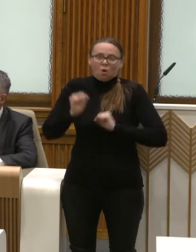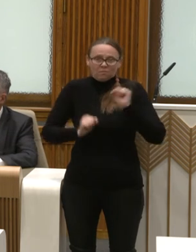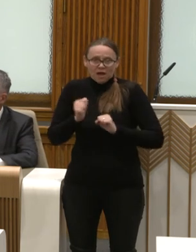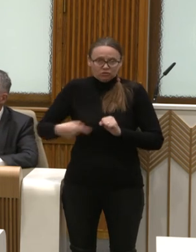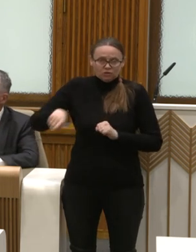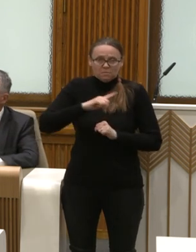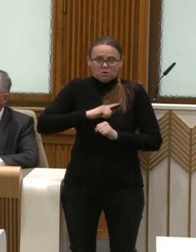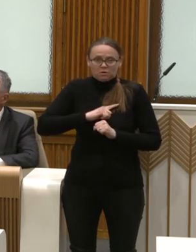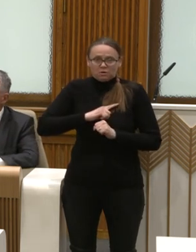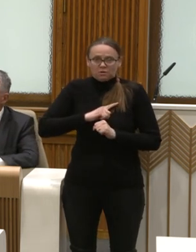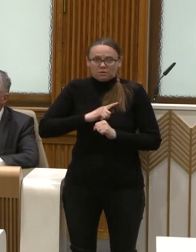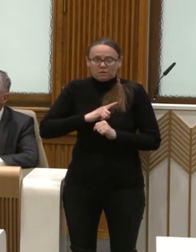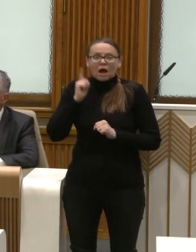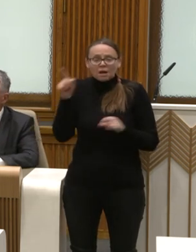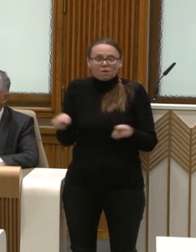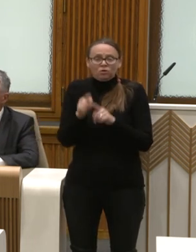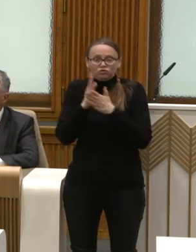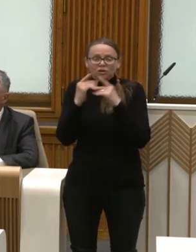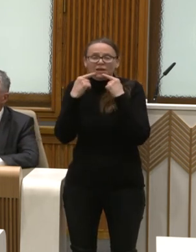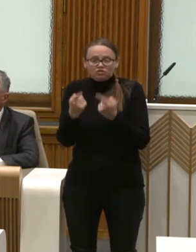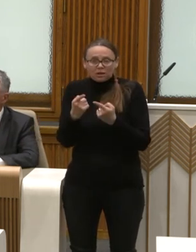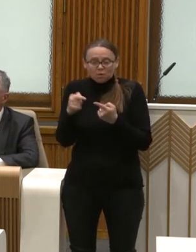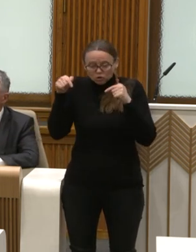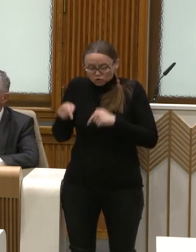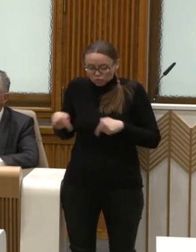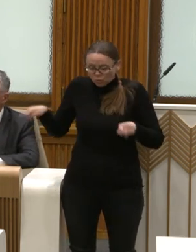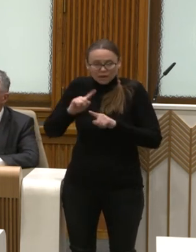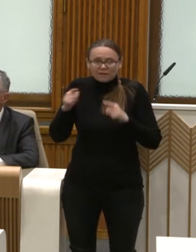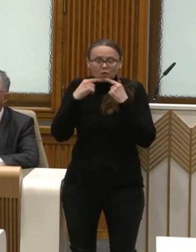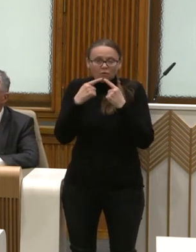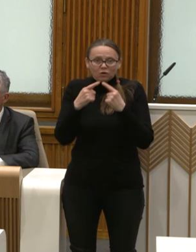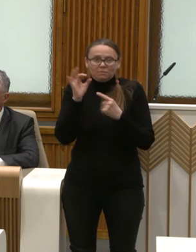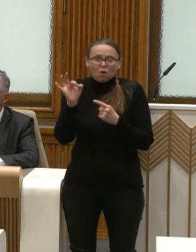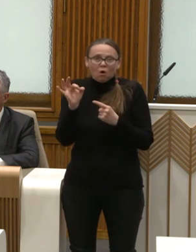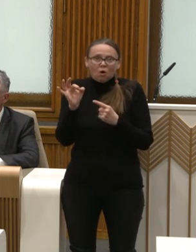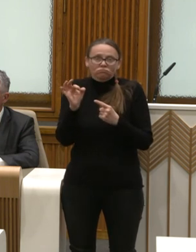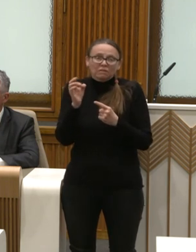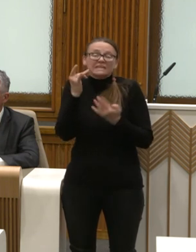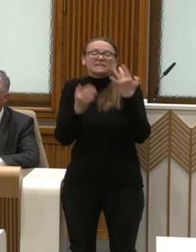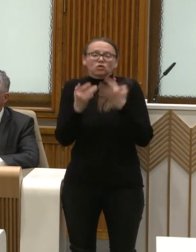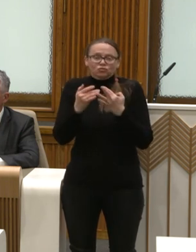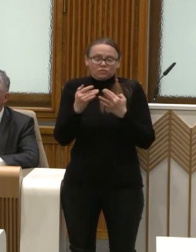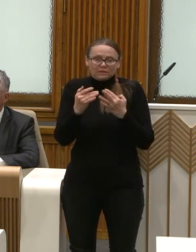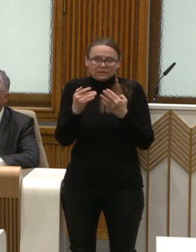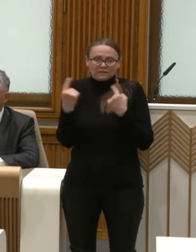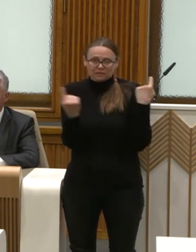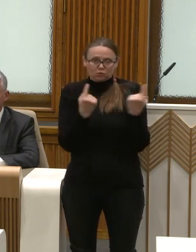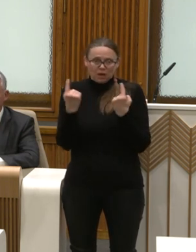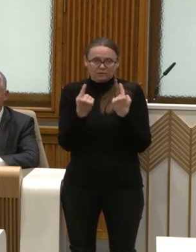obnašamo. Ne, ampak, kot že rečeno, mi tukaj ne govorimo o hipotetičnih situacijah. Vsi ti izračuni, vse te